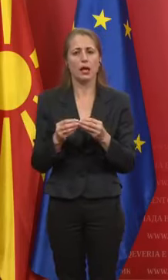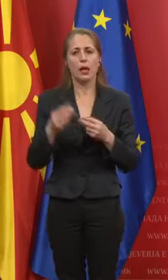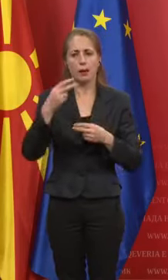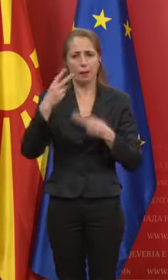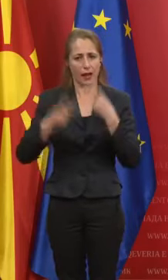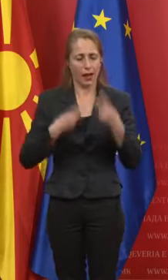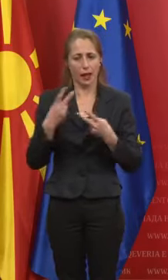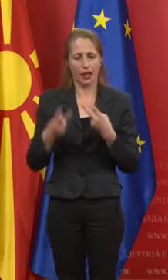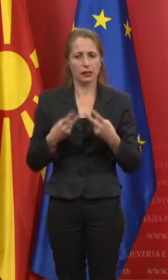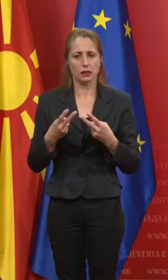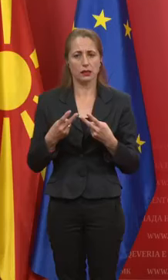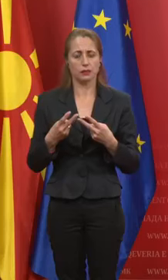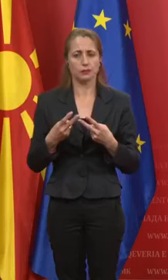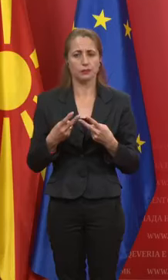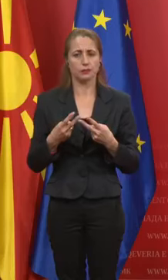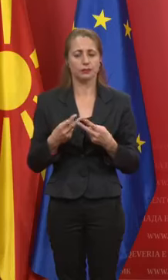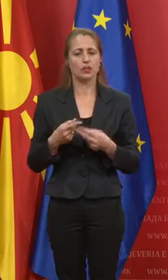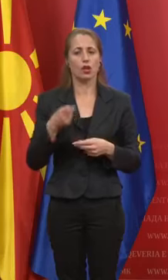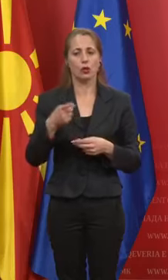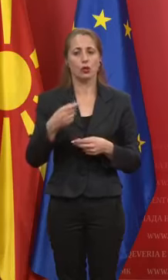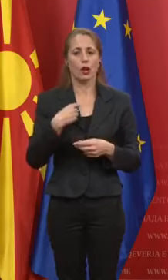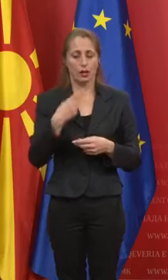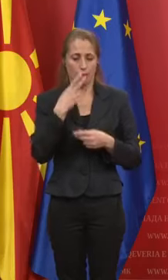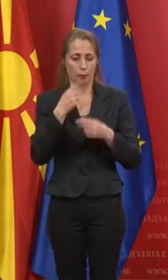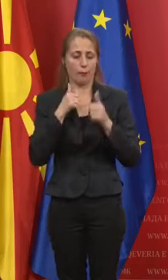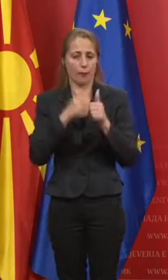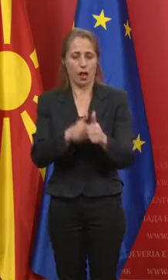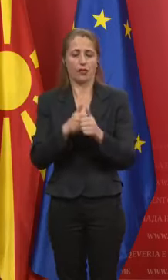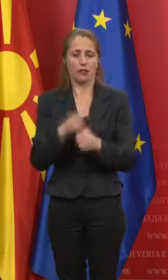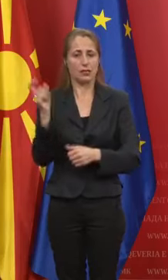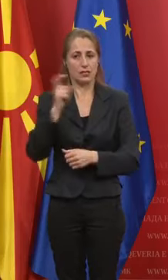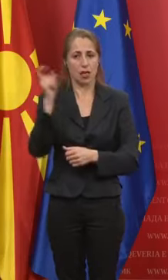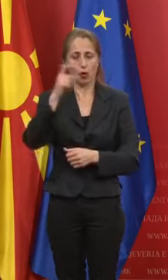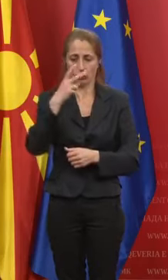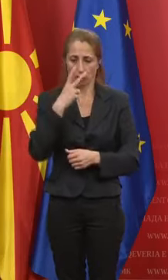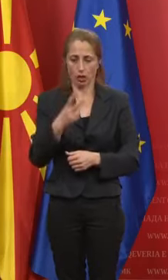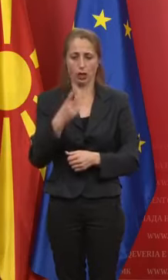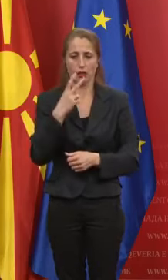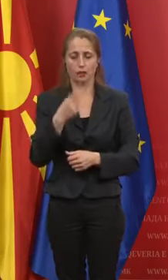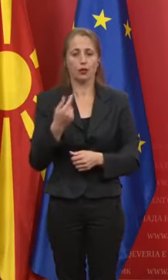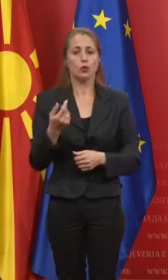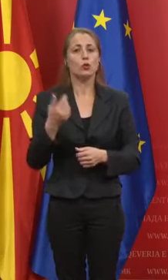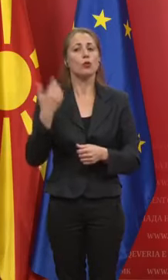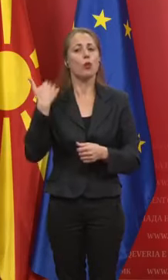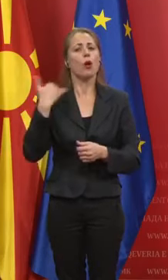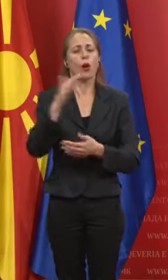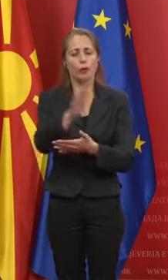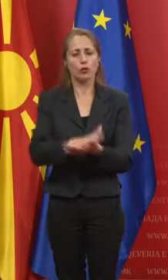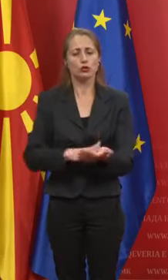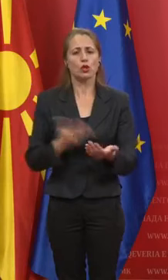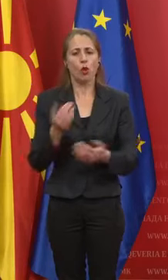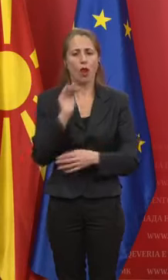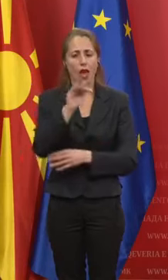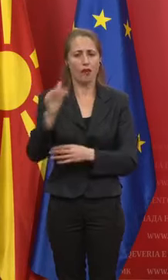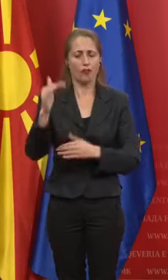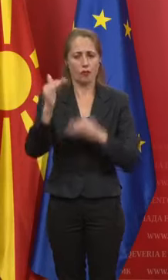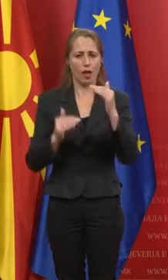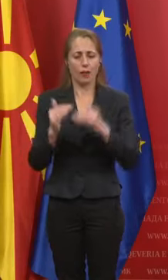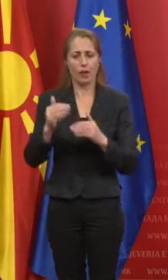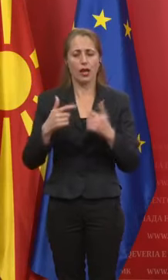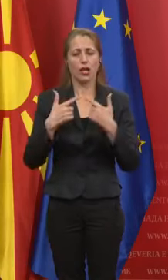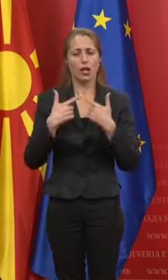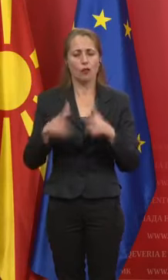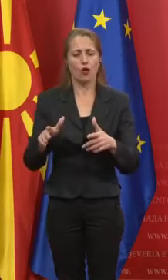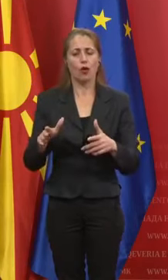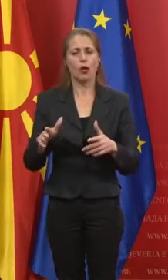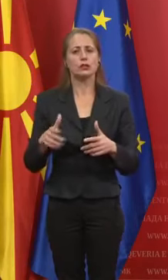прегледи, заради тоа што тоа го пратевме. Ние секојдневно, уште на почетокот кога најавивме на мерката, пуштивме